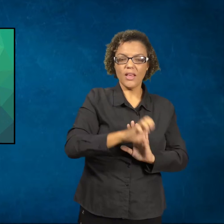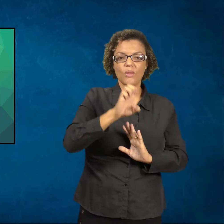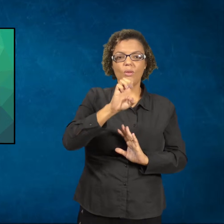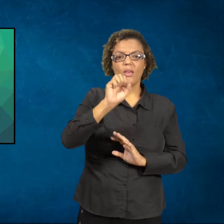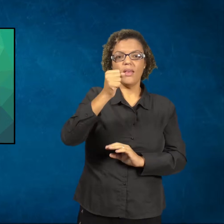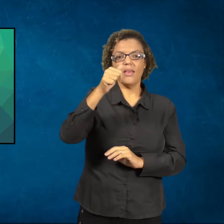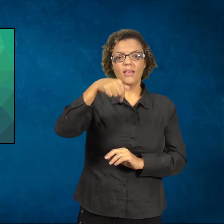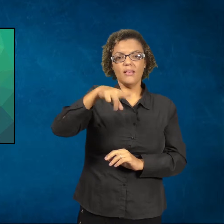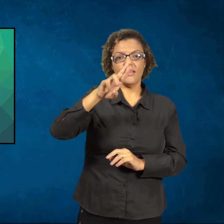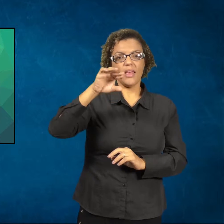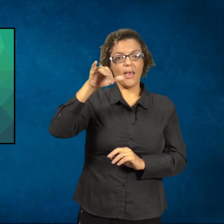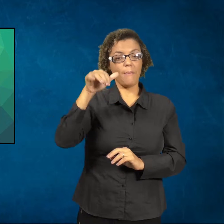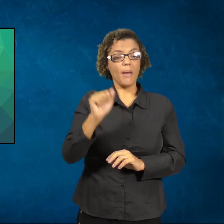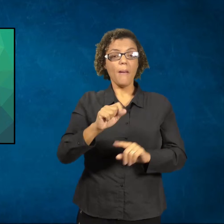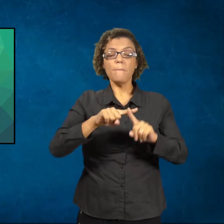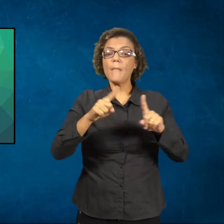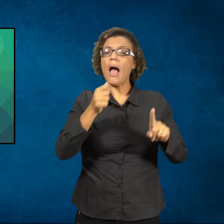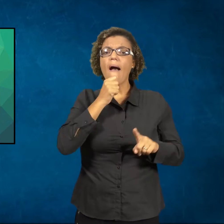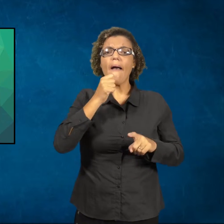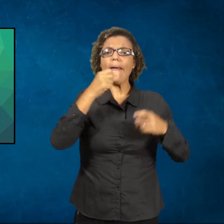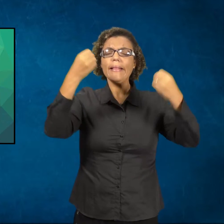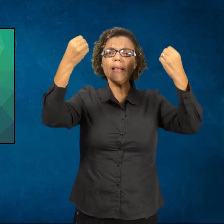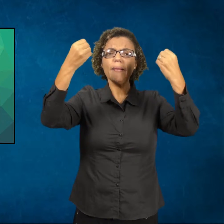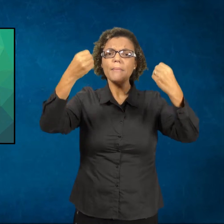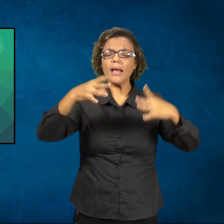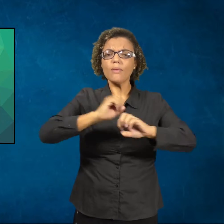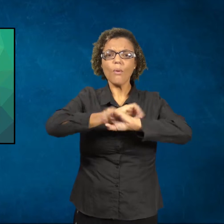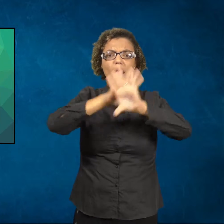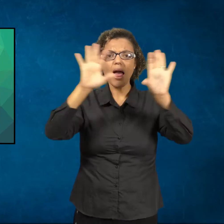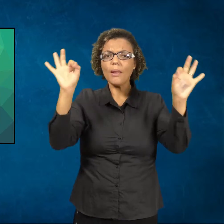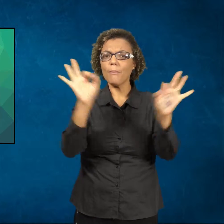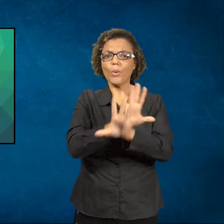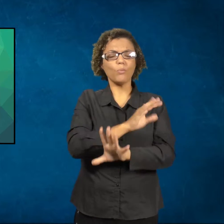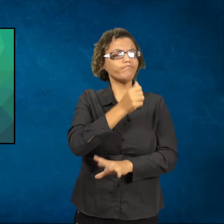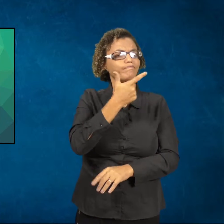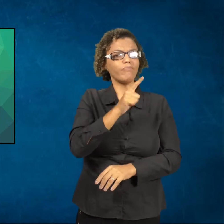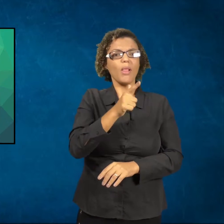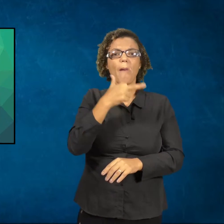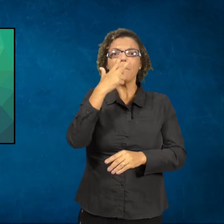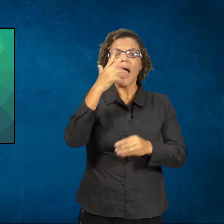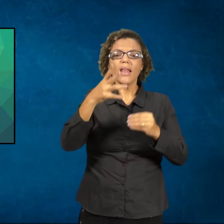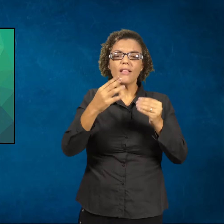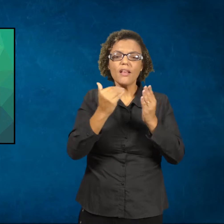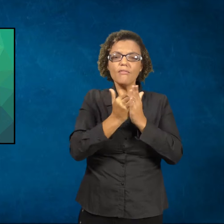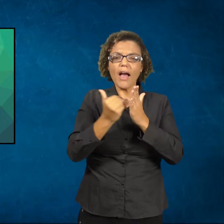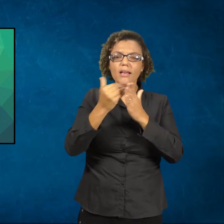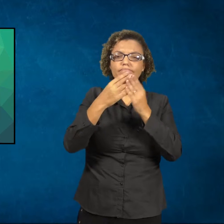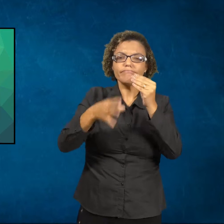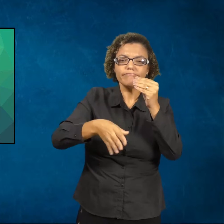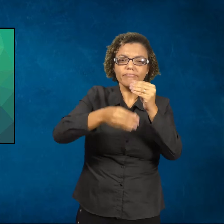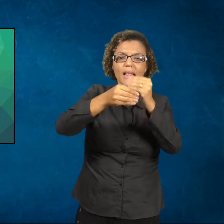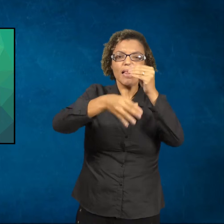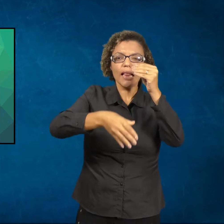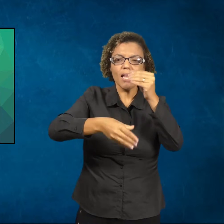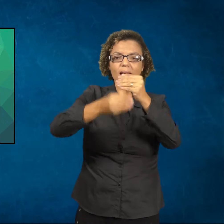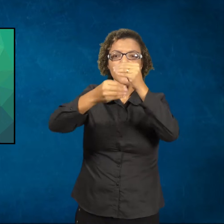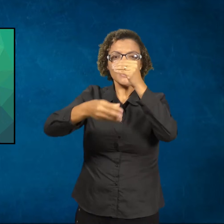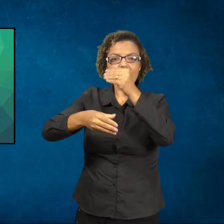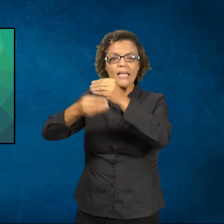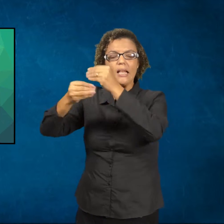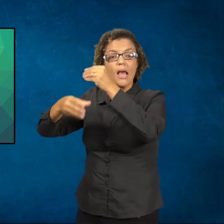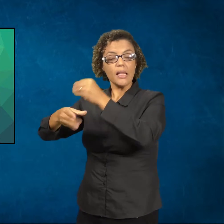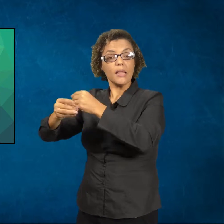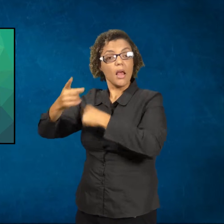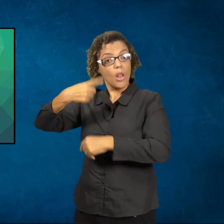As definições elas vão aparecendo, elementos dessas definições vão aparecendo ao longo dos textos, e a gente tem que